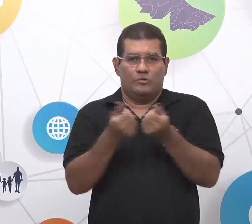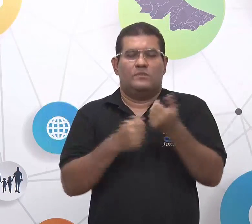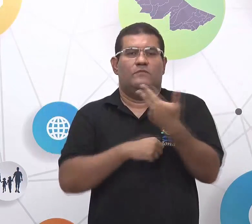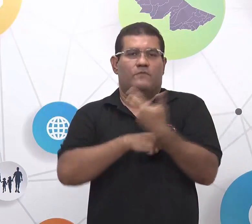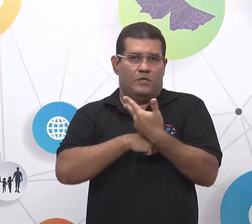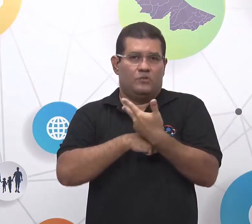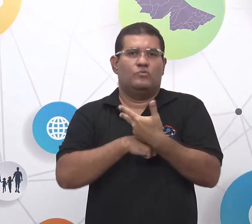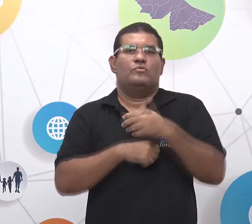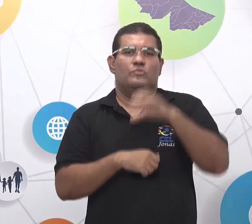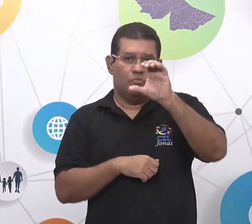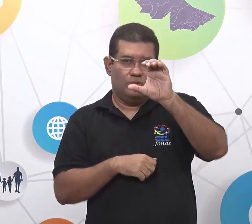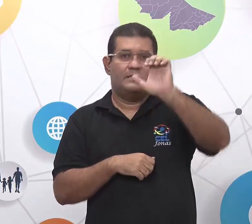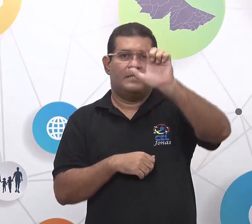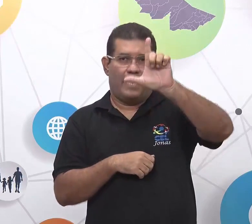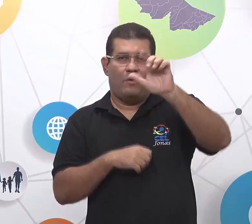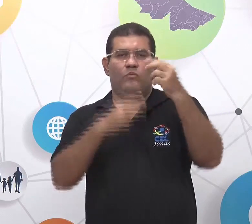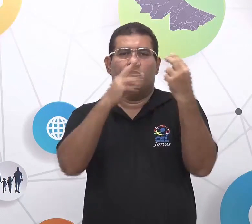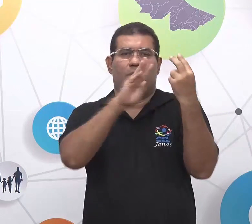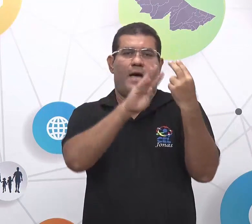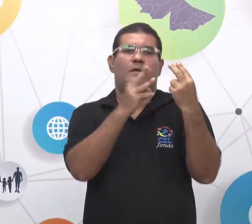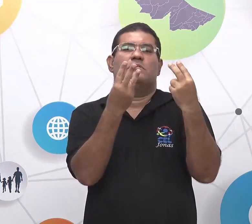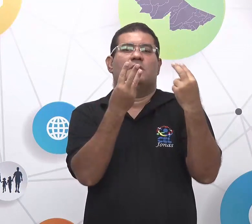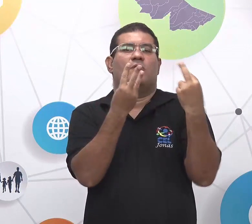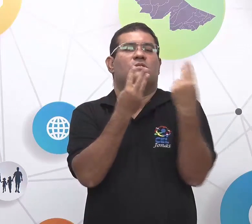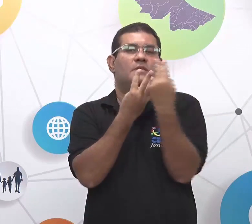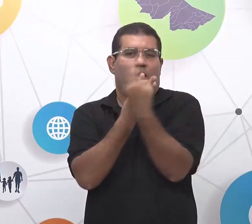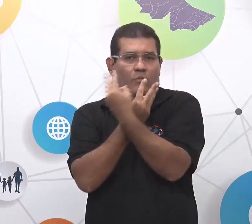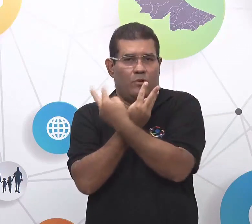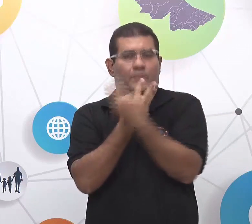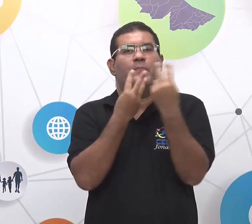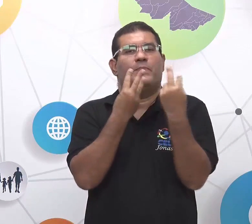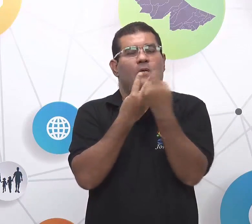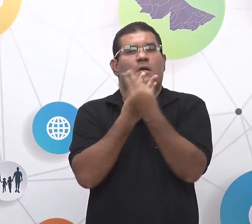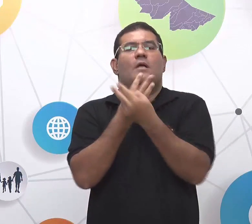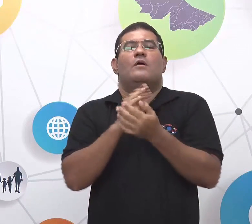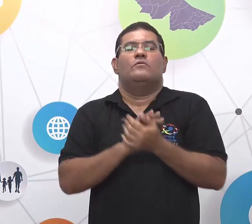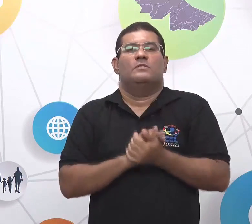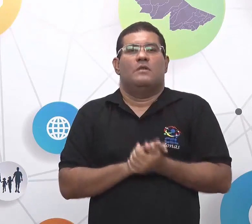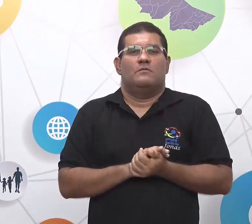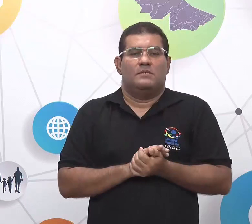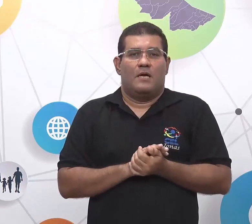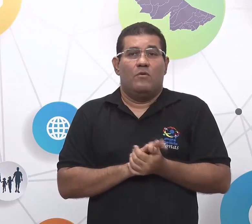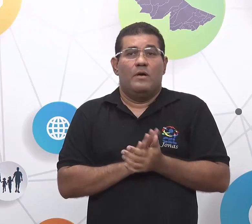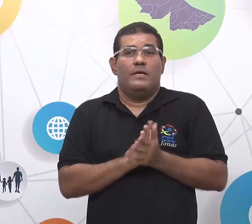nossos vídeos do céu tá final do céu sinal de céu